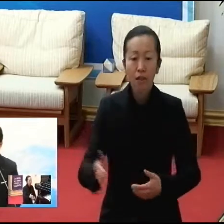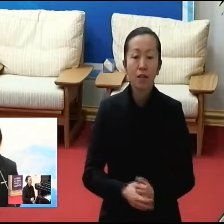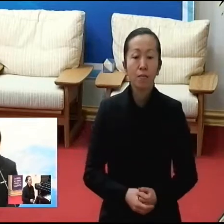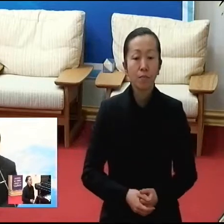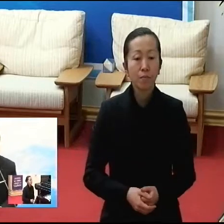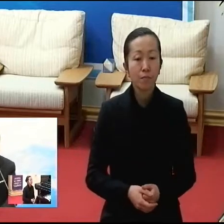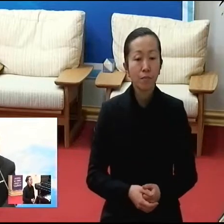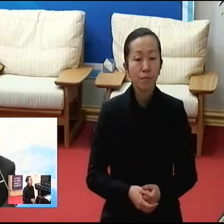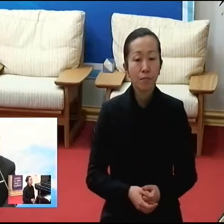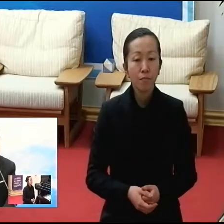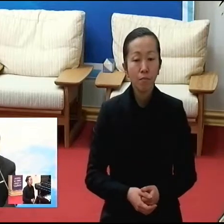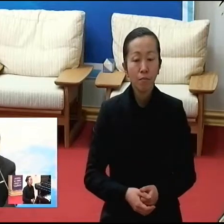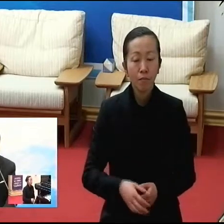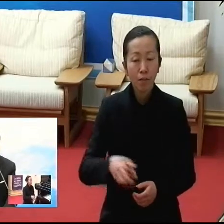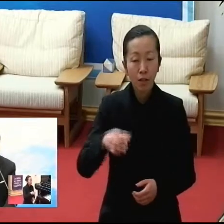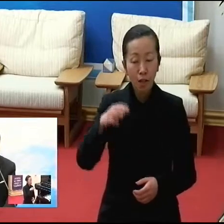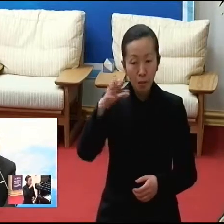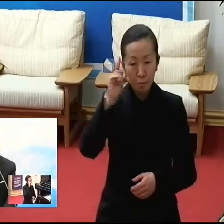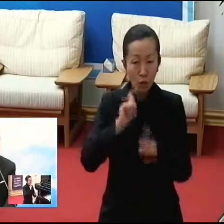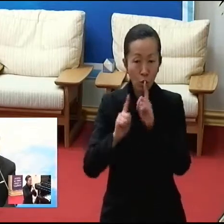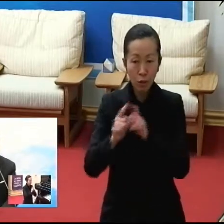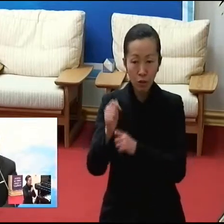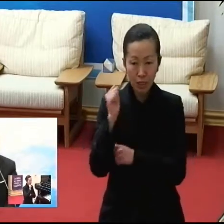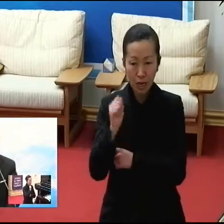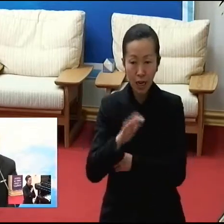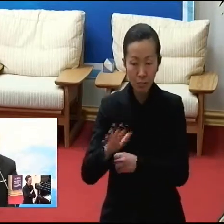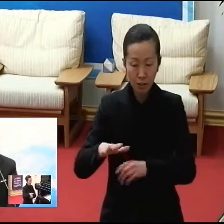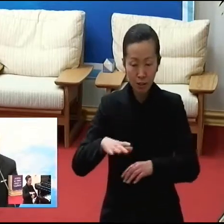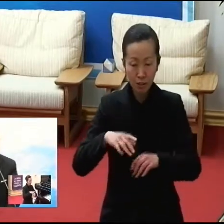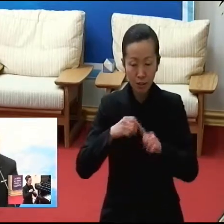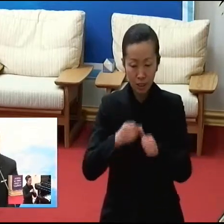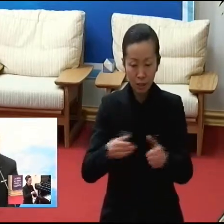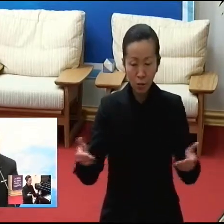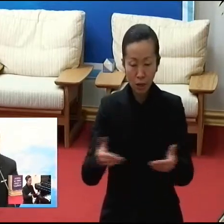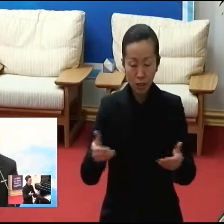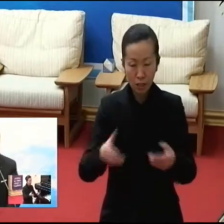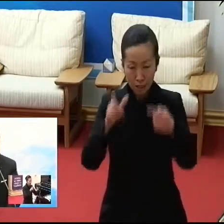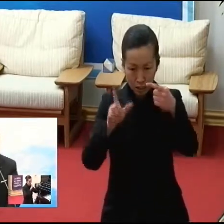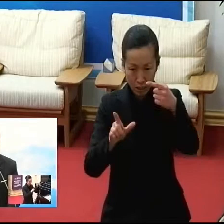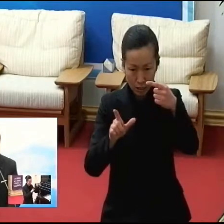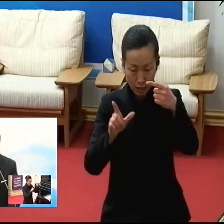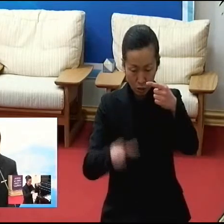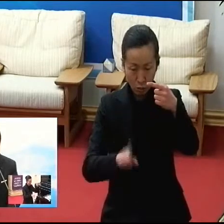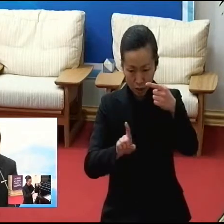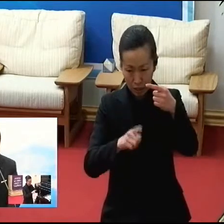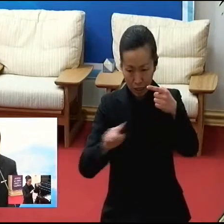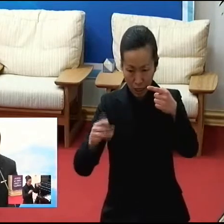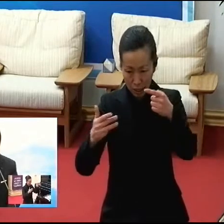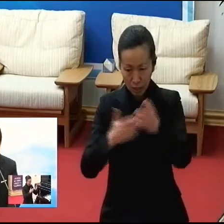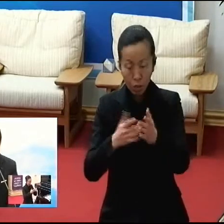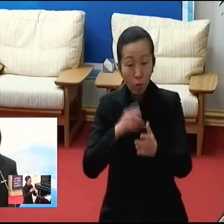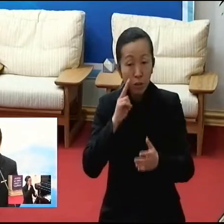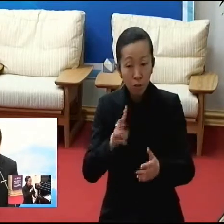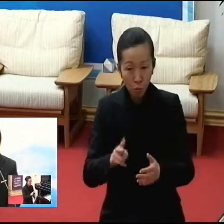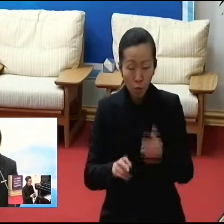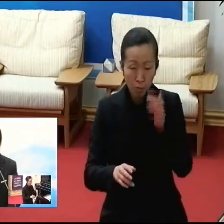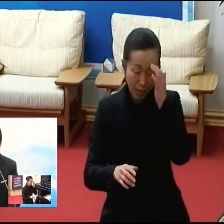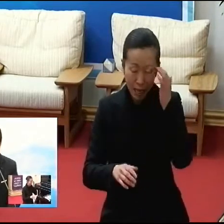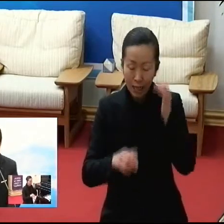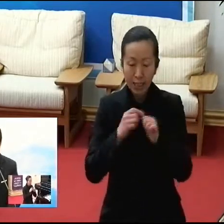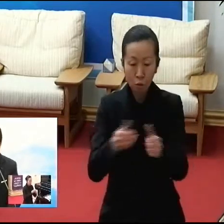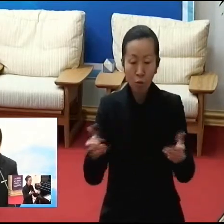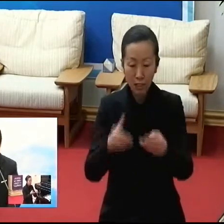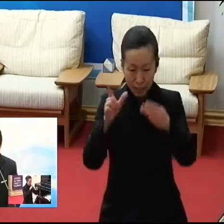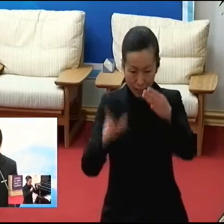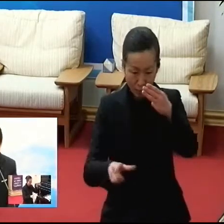3장 1절 6절 보면요, 人の働き3章1から6節を見ると 내게 있는 예수 그리스도, 나사렛 예수